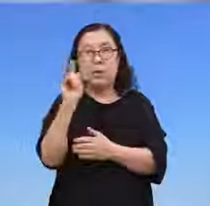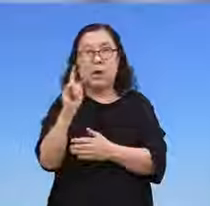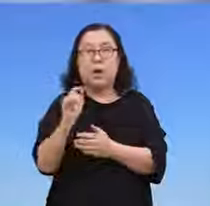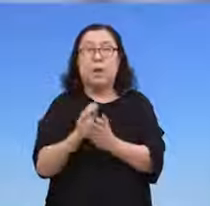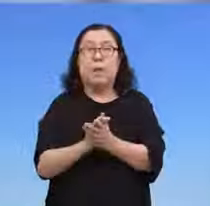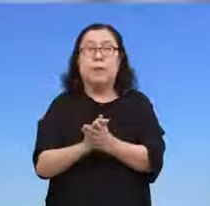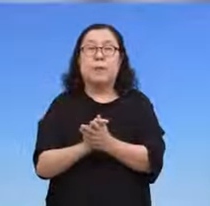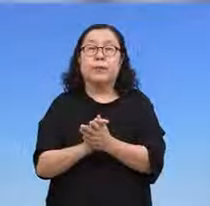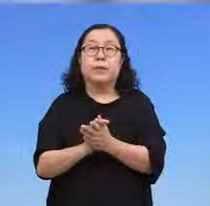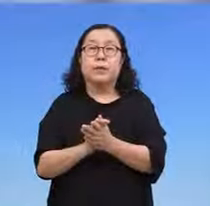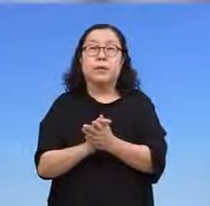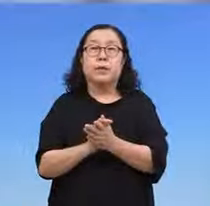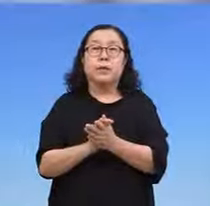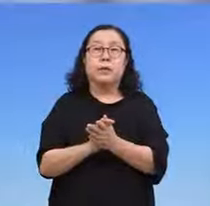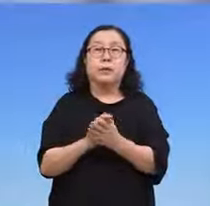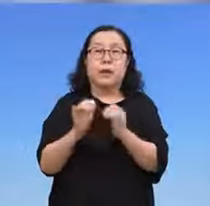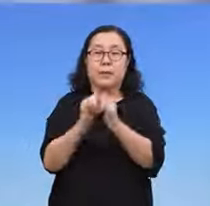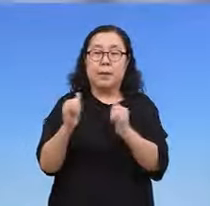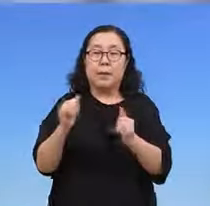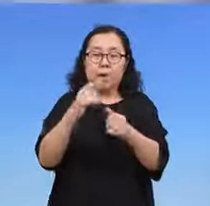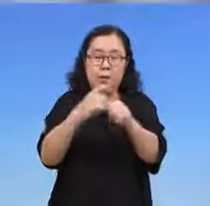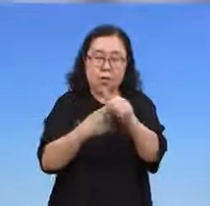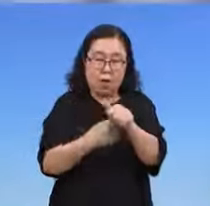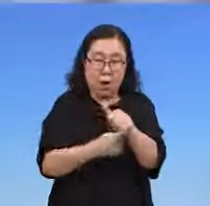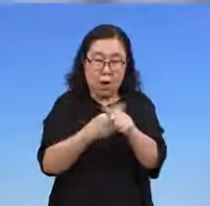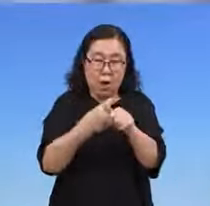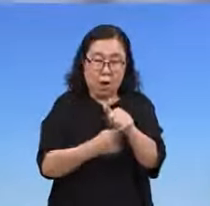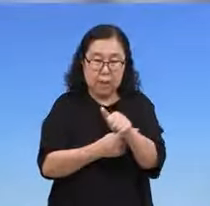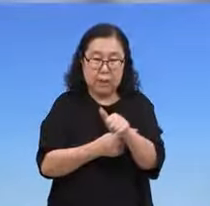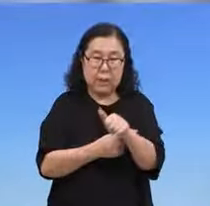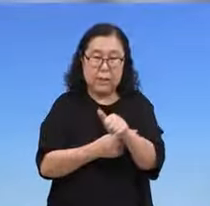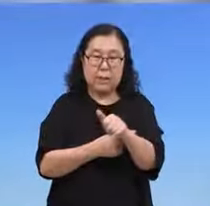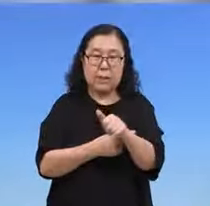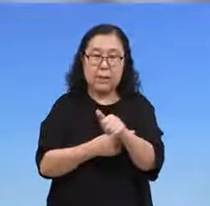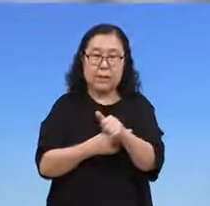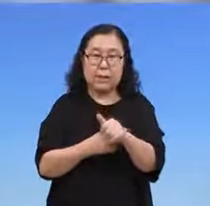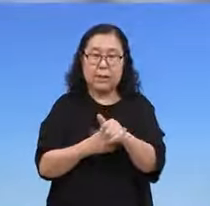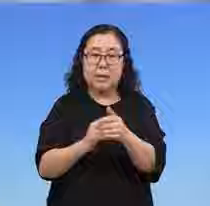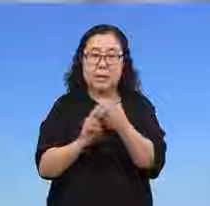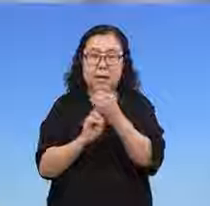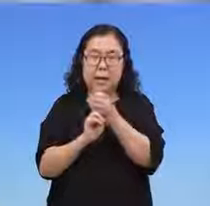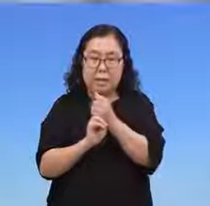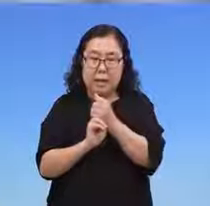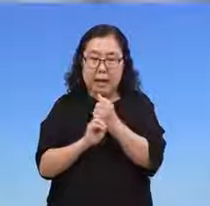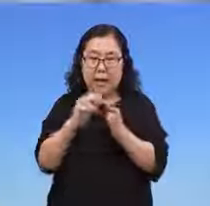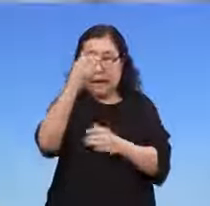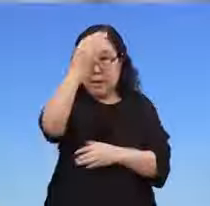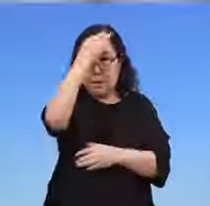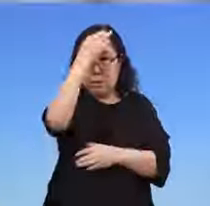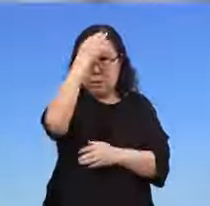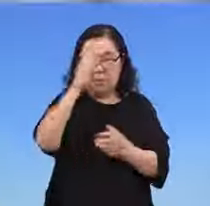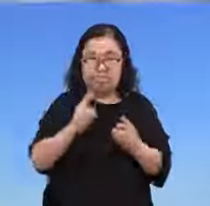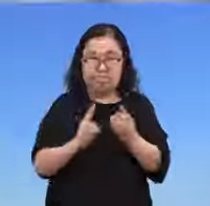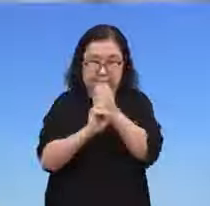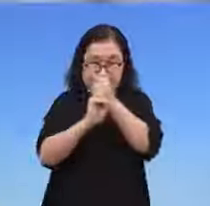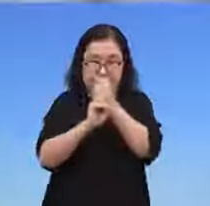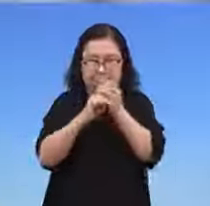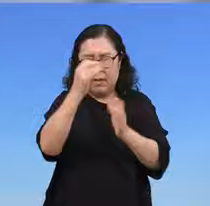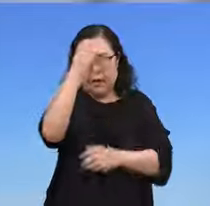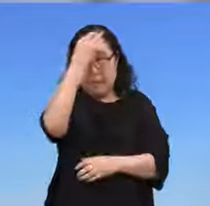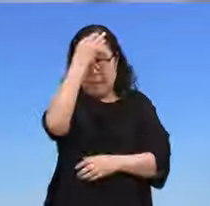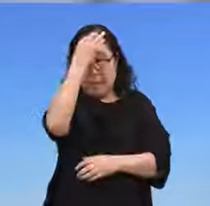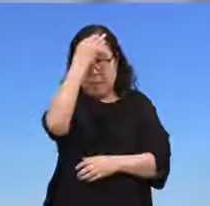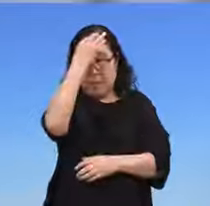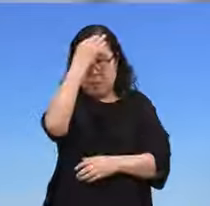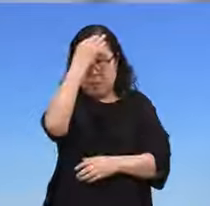우연히 이제 그 마술 램프를 발견한 겁니다. 그 알라딘의 마술 램프 같은 거 아시죠? 이렇게 슥슥 문지르면은 펑 하고는